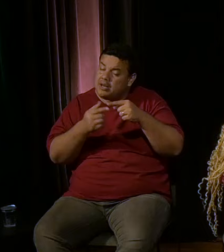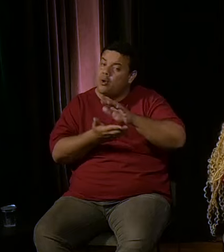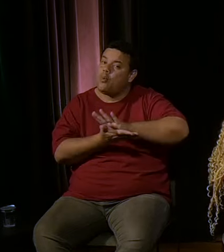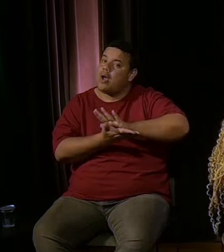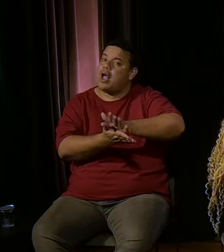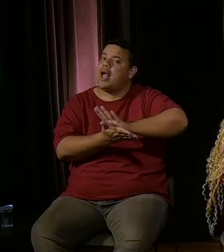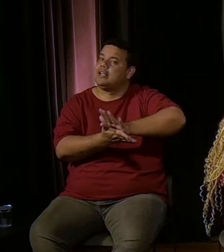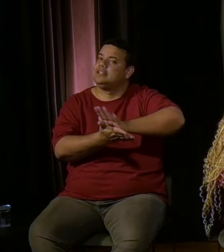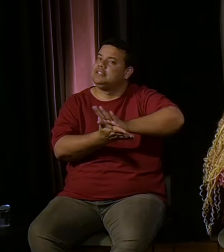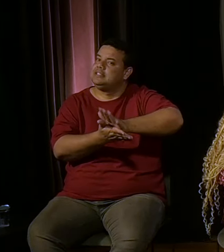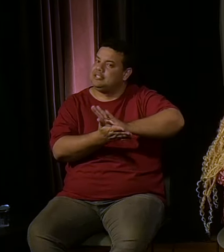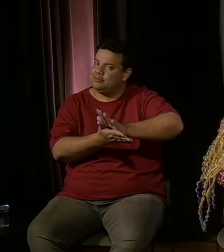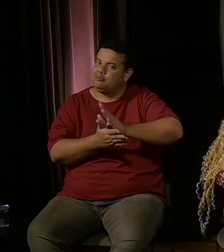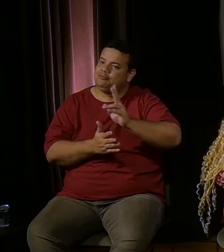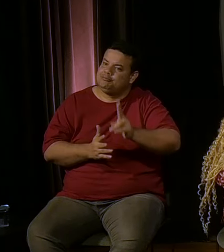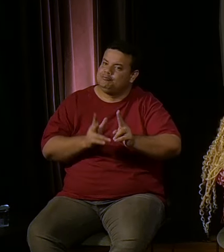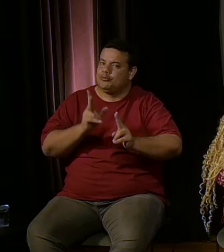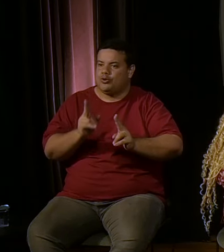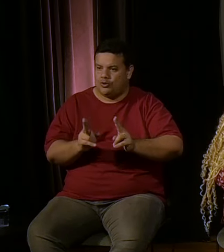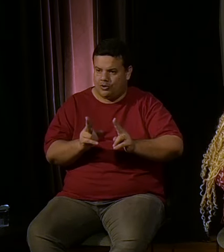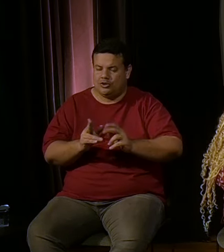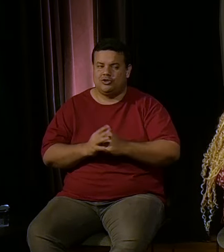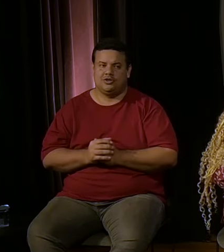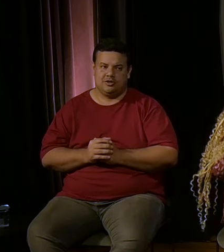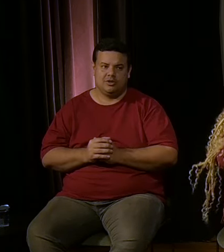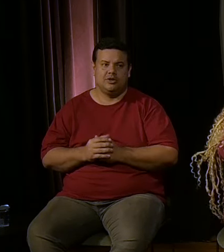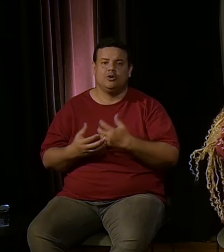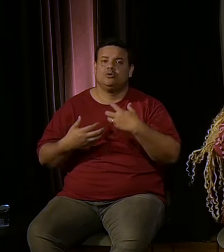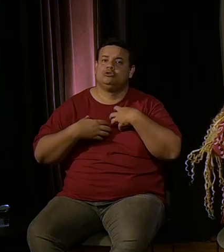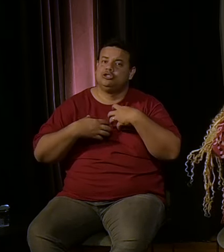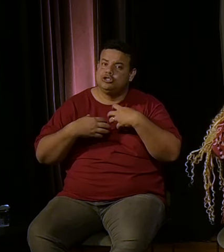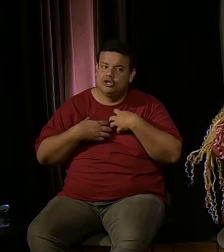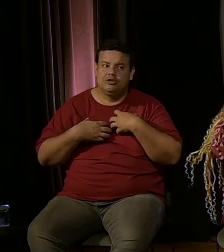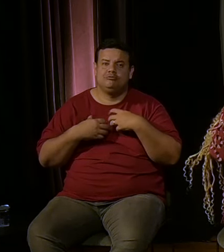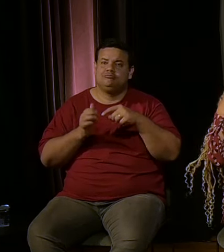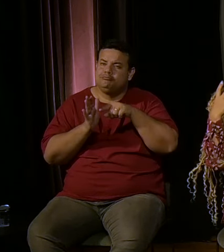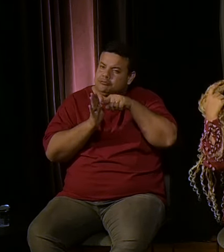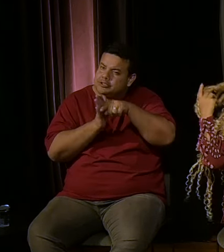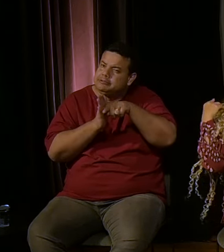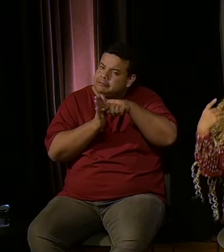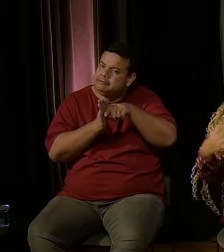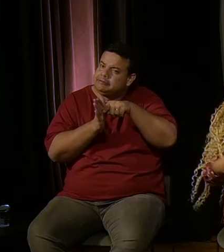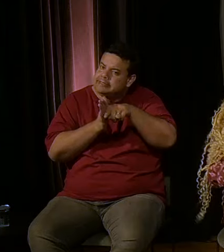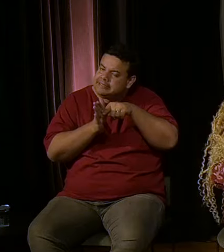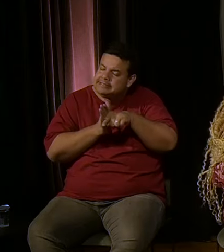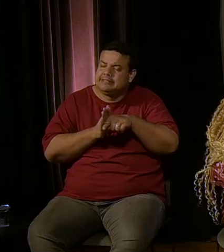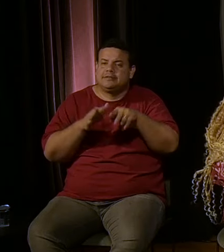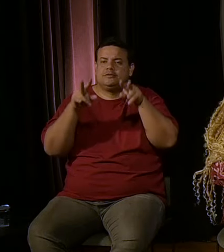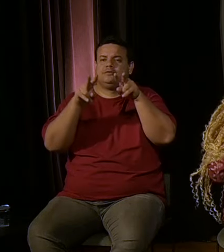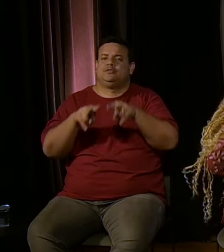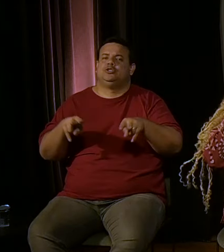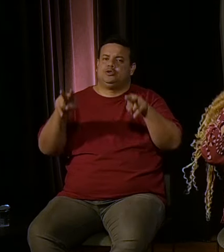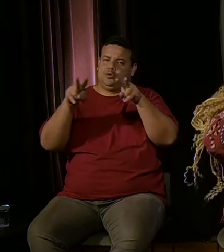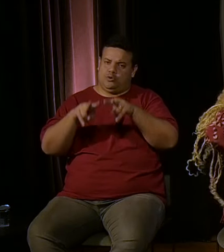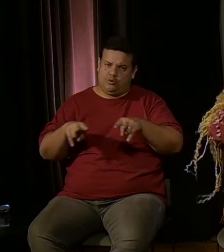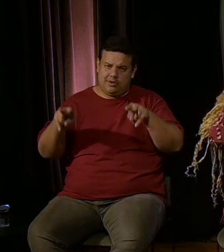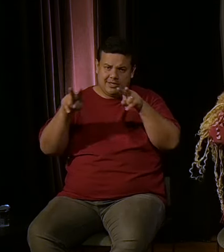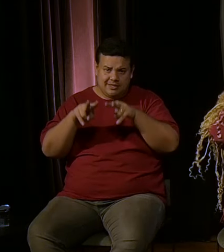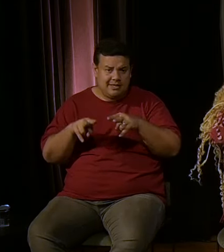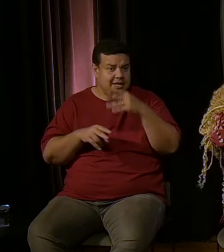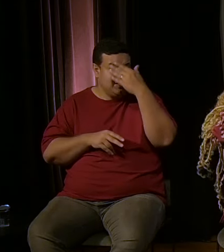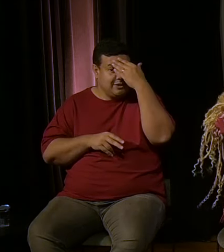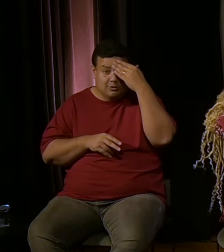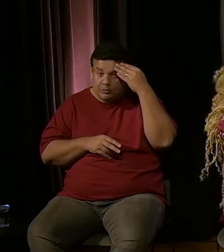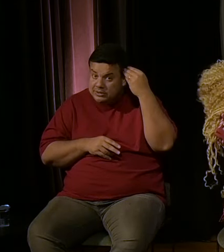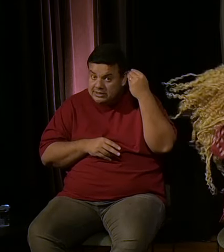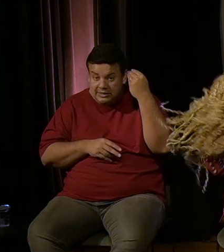daquele corte. Seria uma maneira de você apurar com forma, um olhar que não se esquece o